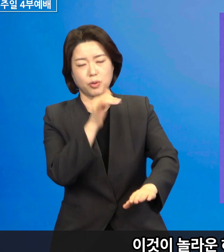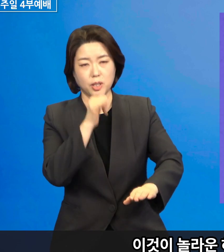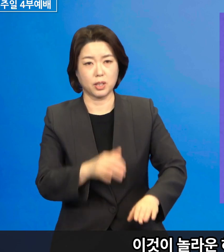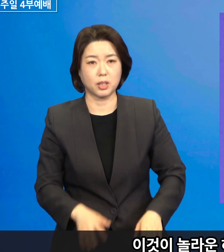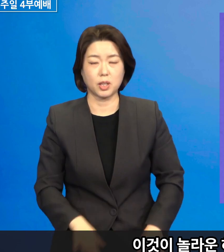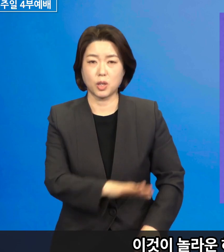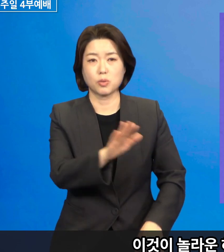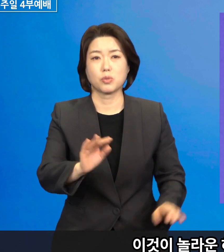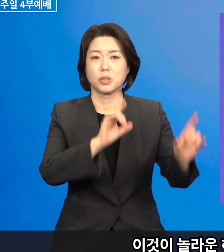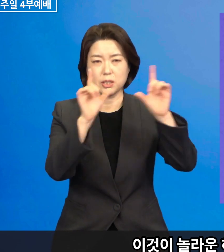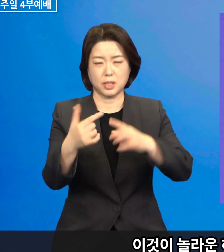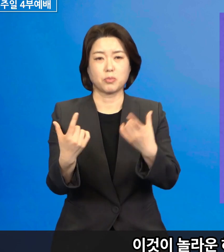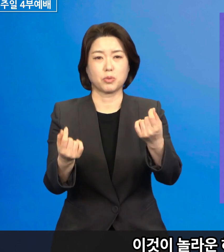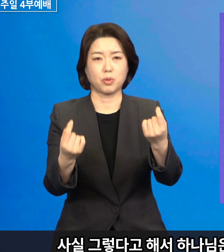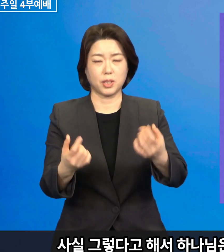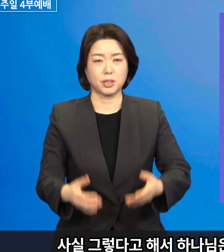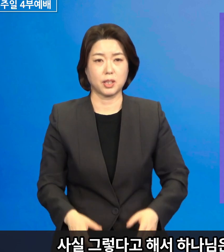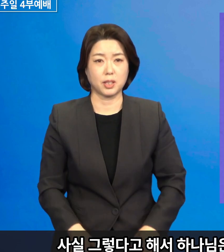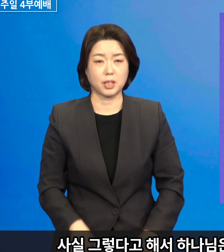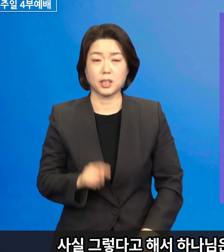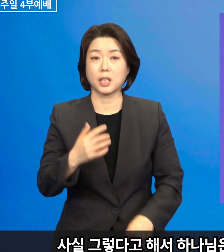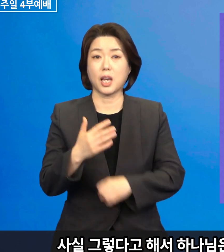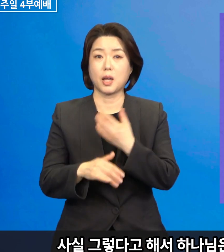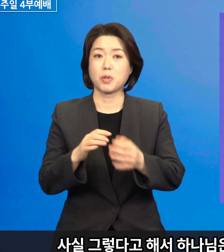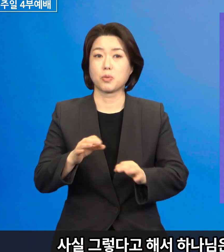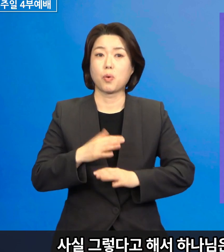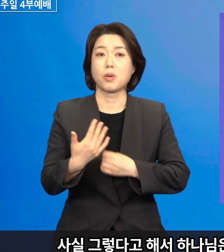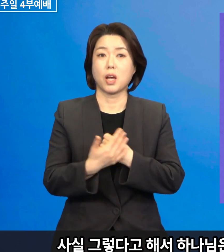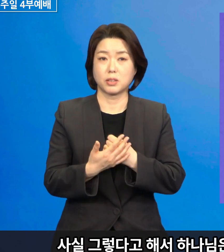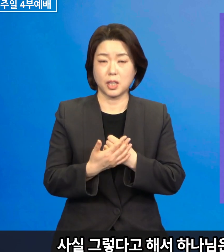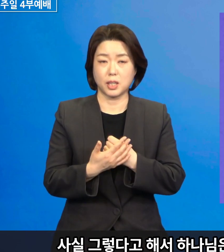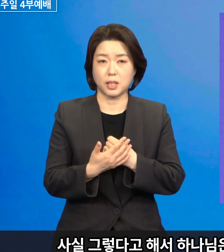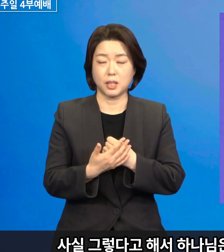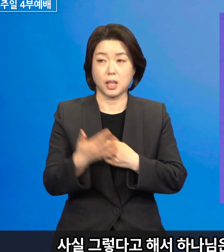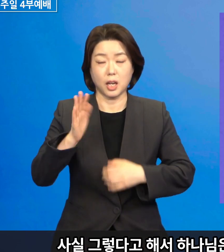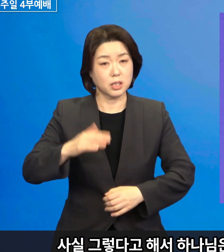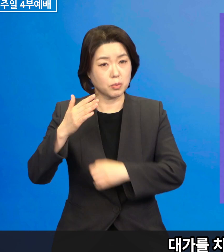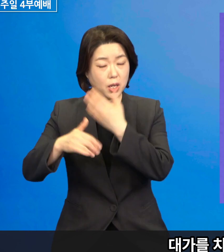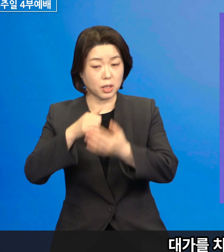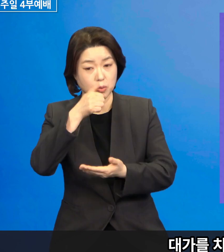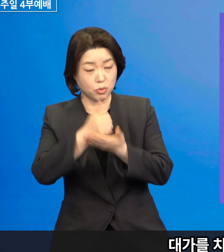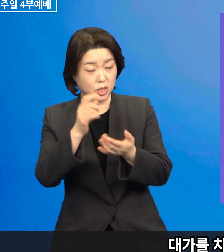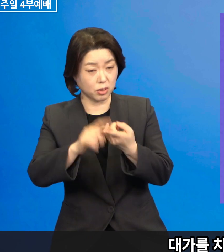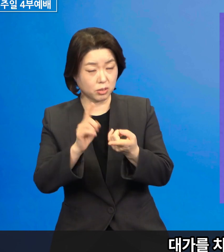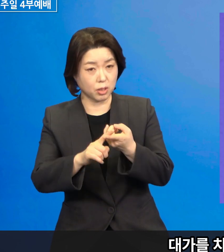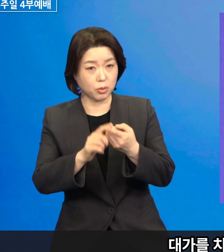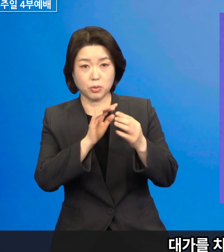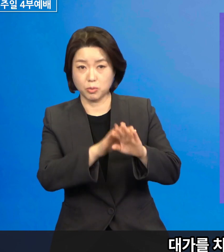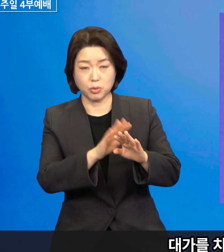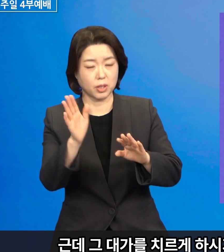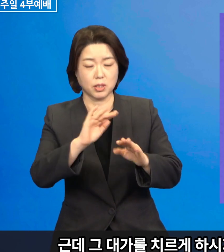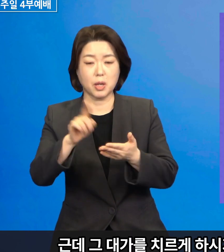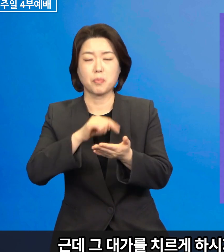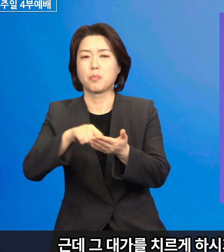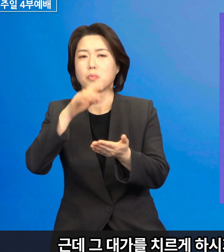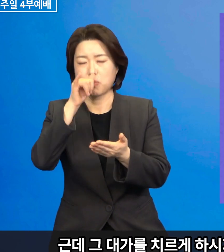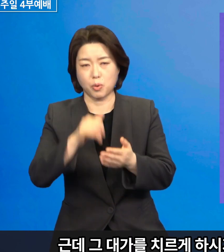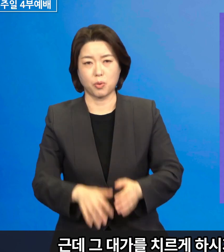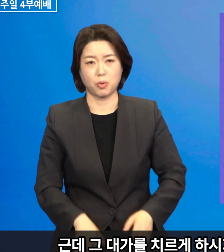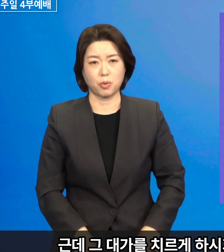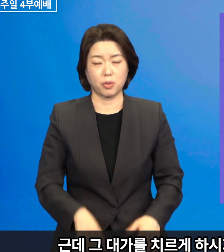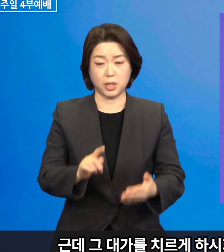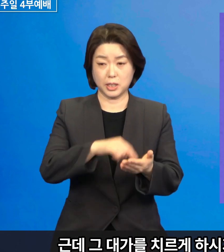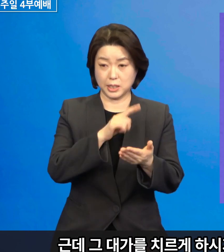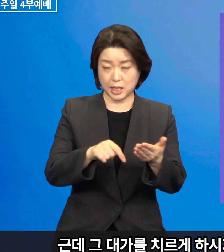이것이 놀라운 하나님의 은혜인데 사실 그렇다고 해서 하나님은 죄를 가만 놔두지 않습니다. 대가를 치르게 하세요. 근데 그 대가를